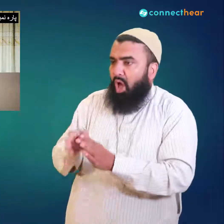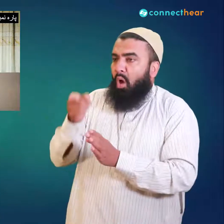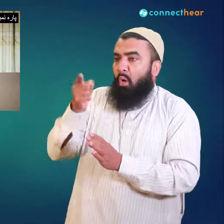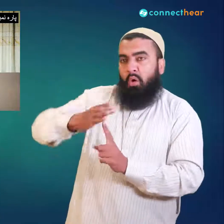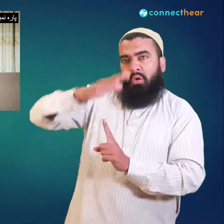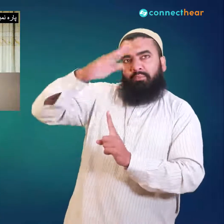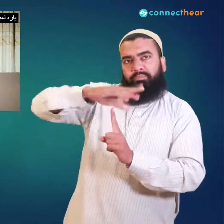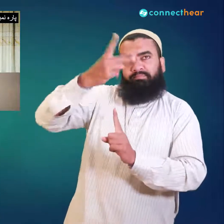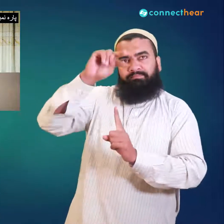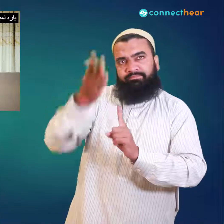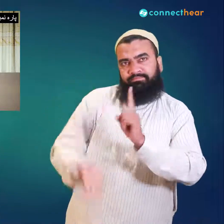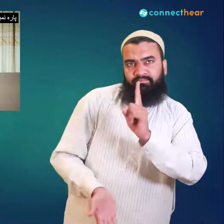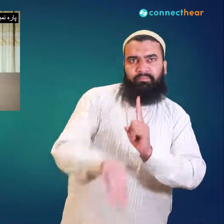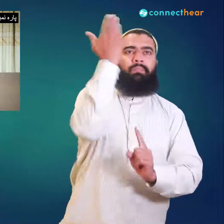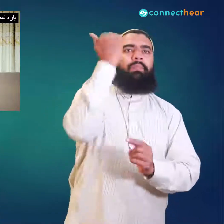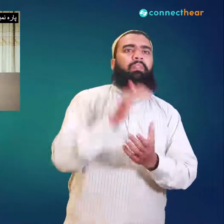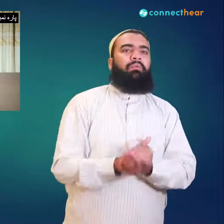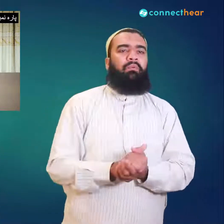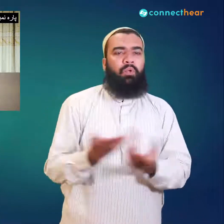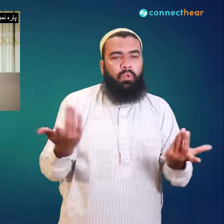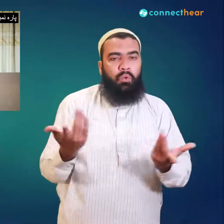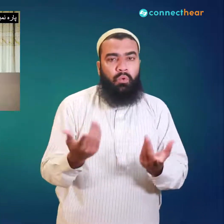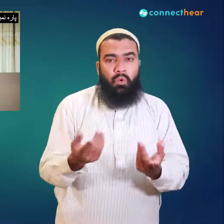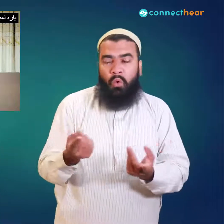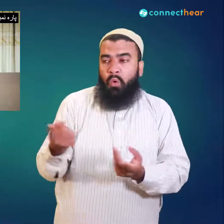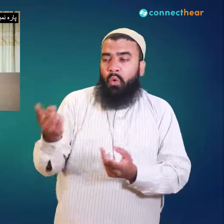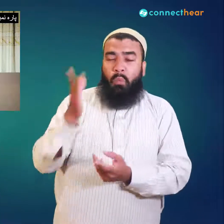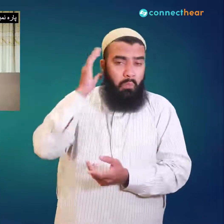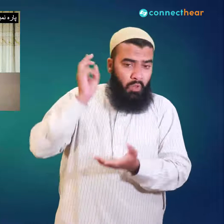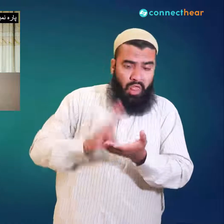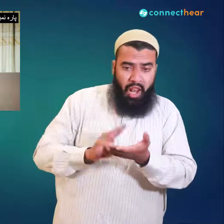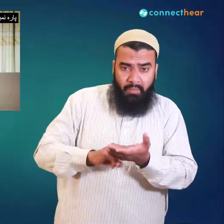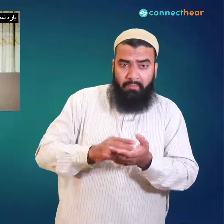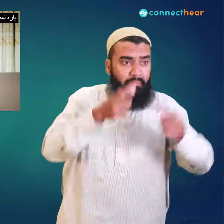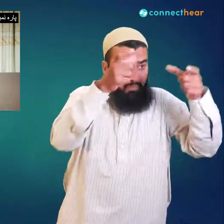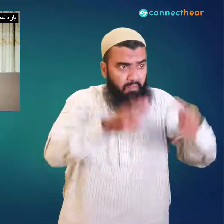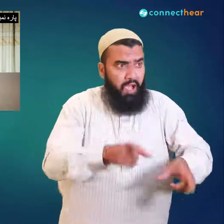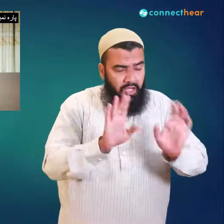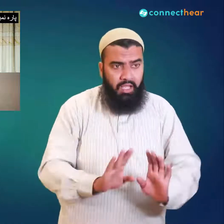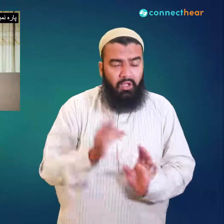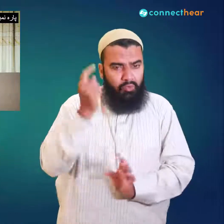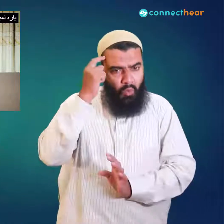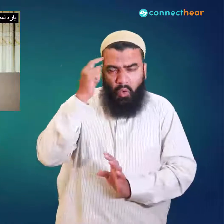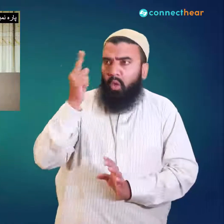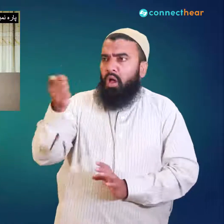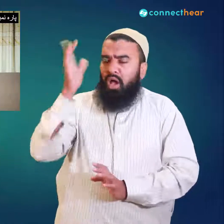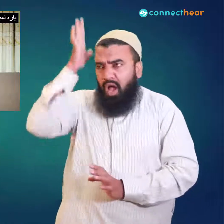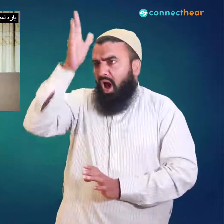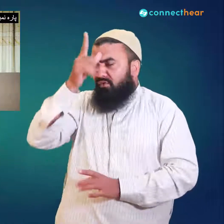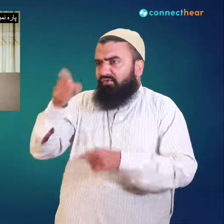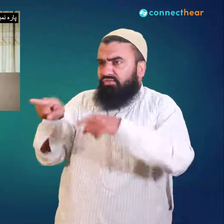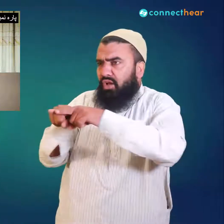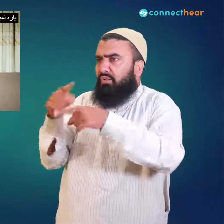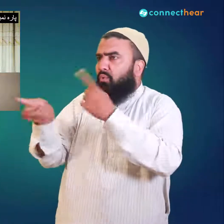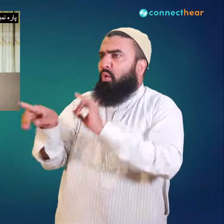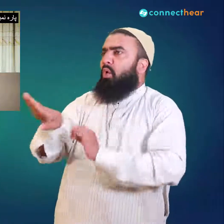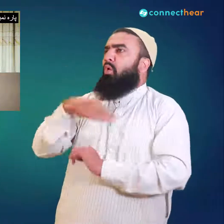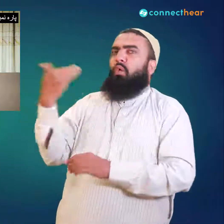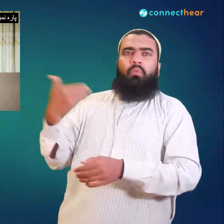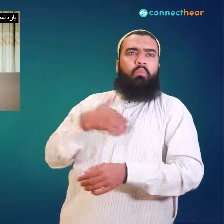جان اور مال دیتے ہیں اور اللہ اس کے بدلے انہیں جنت عطا فرماتا